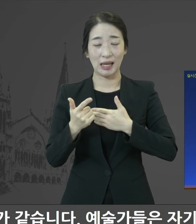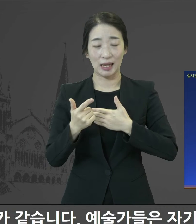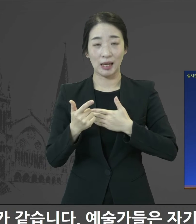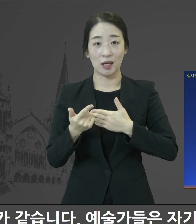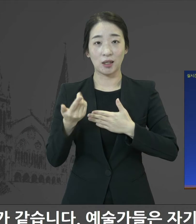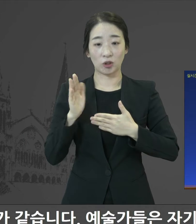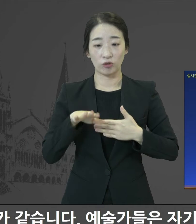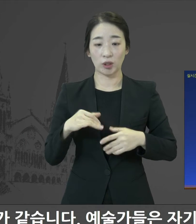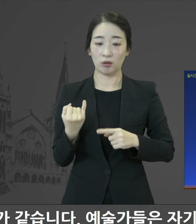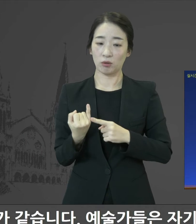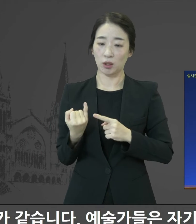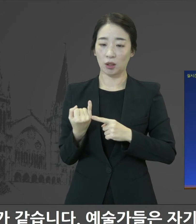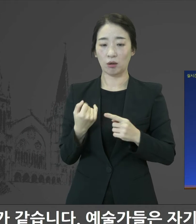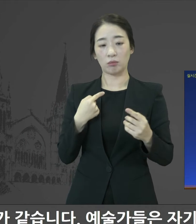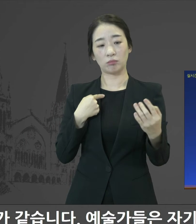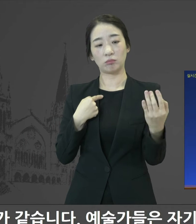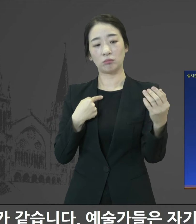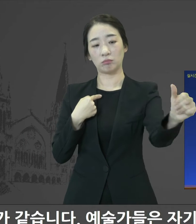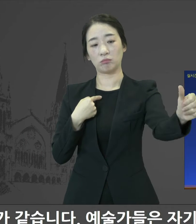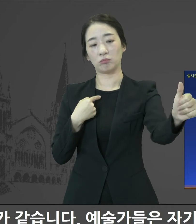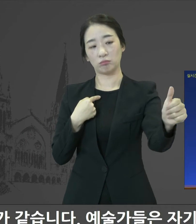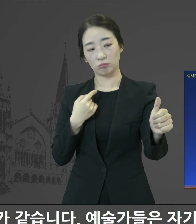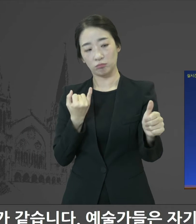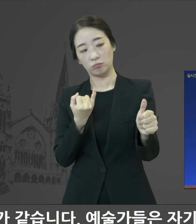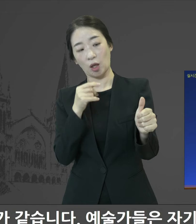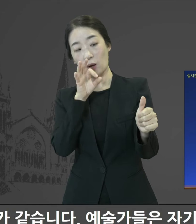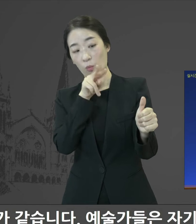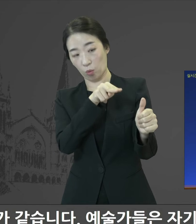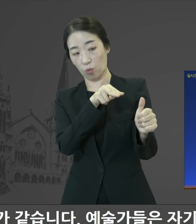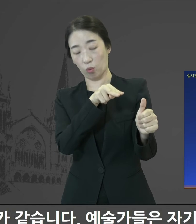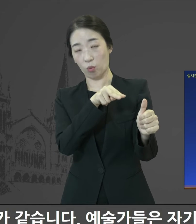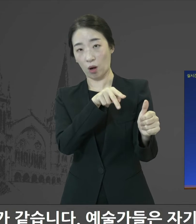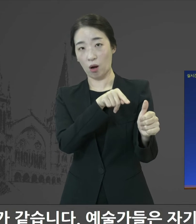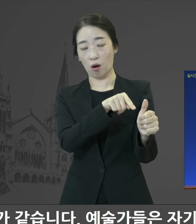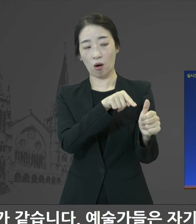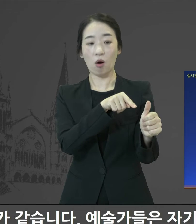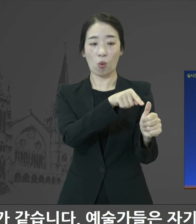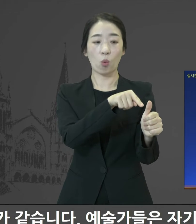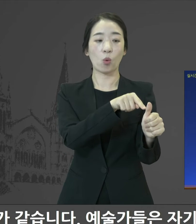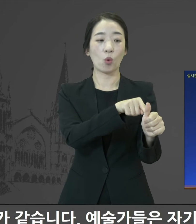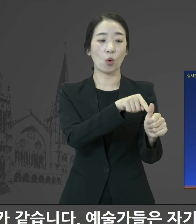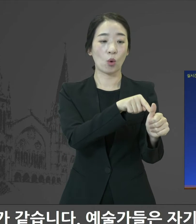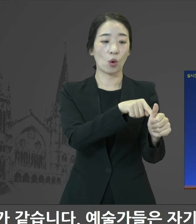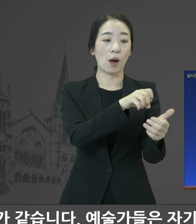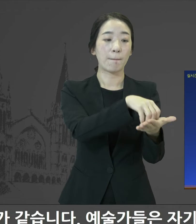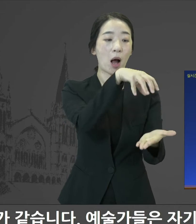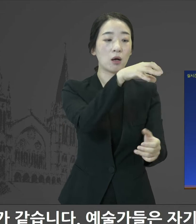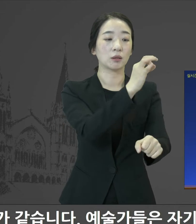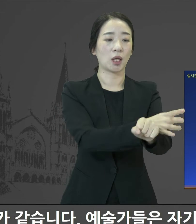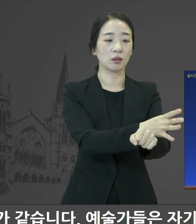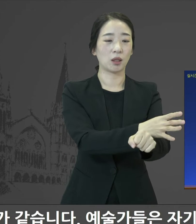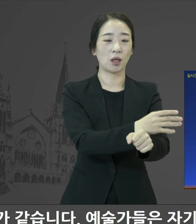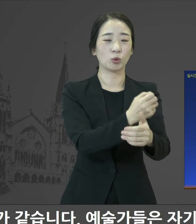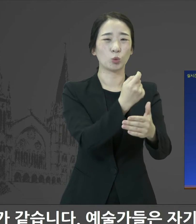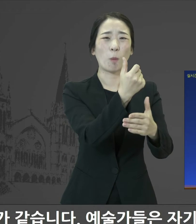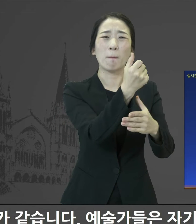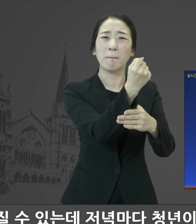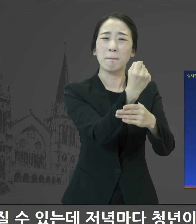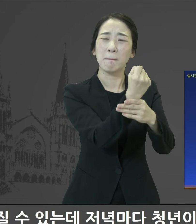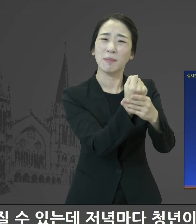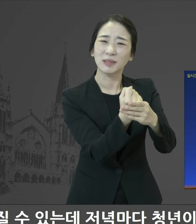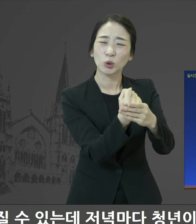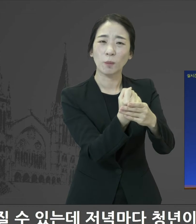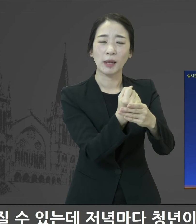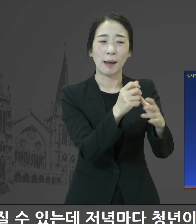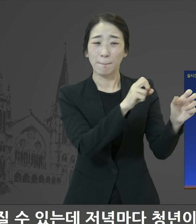청년이 저녁마다 와서 빵을 사는데 이 빵이 묵은 빵이었습니다. 바로